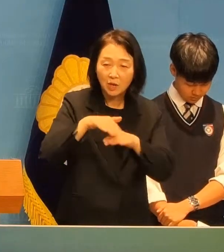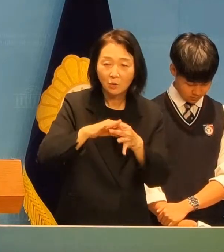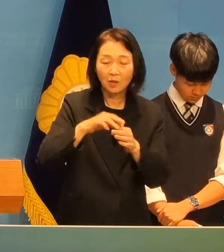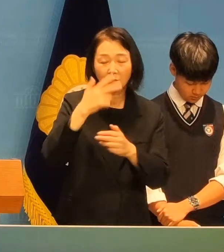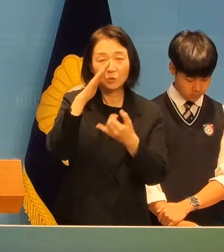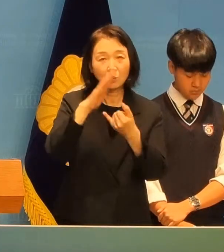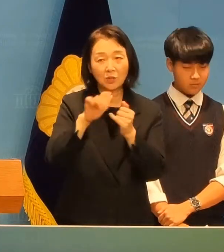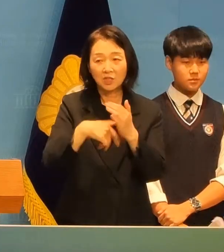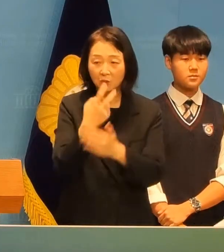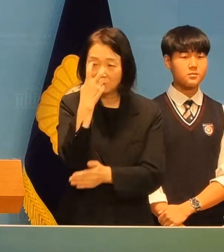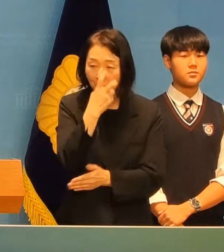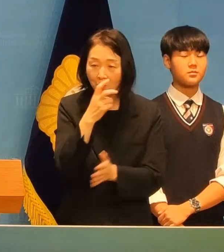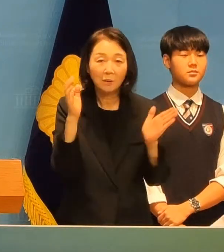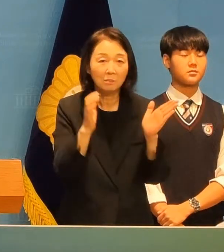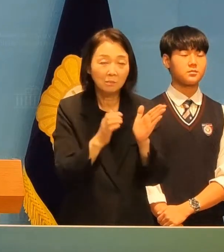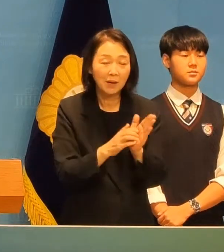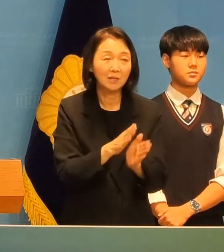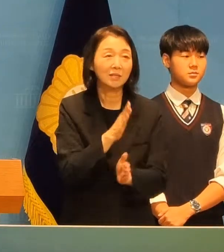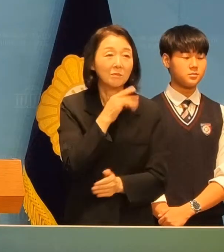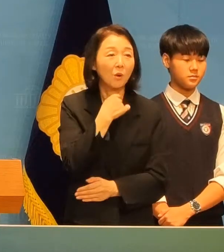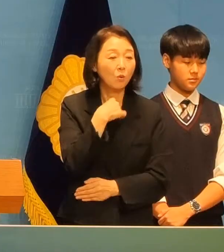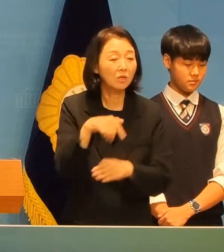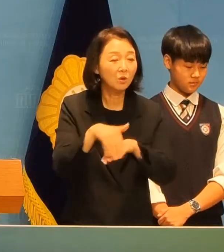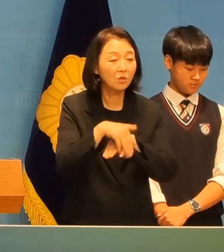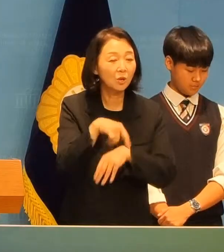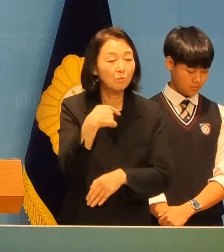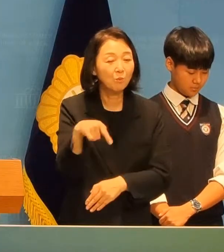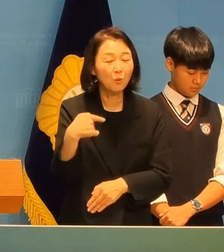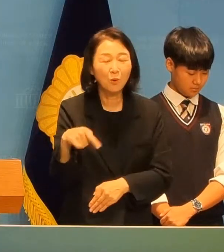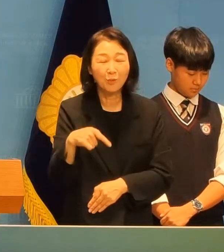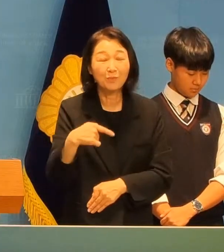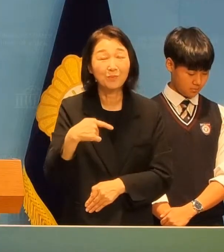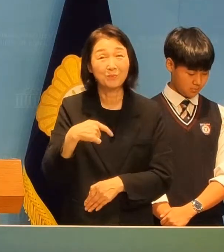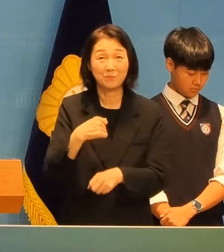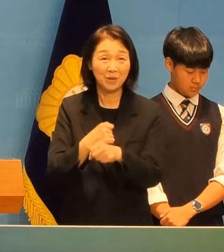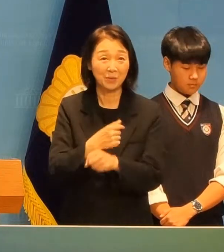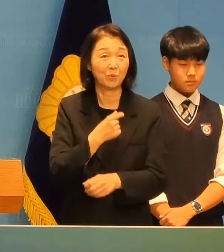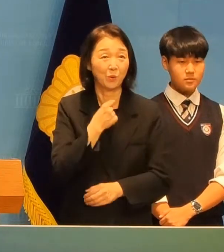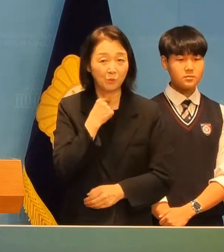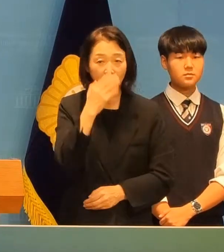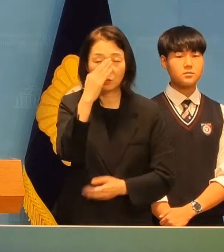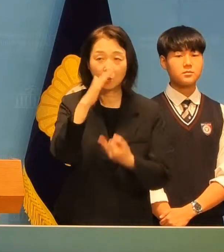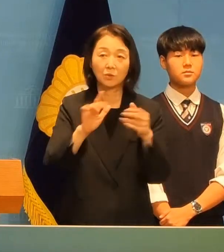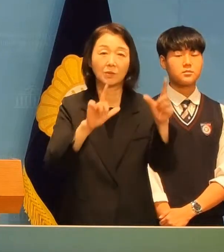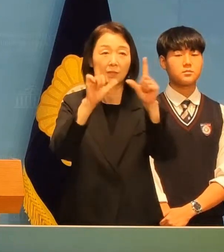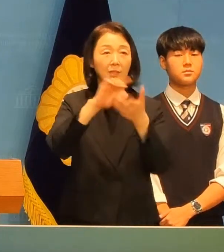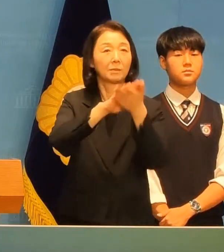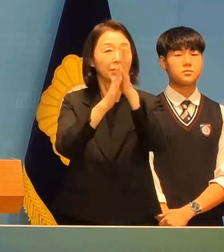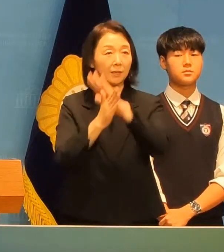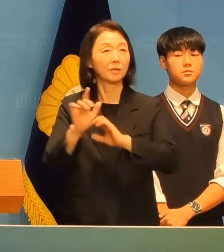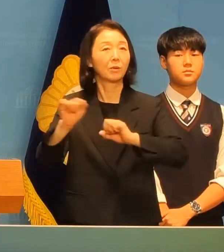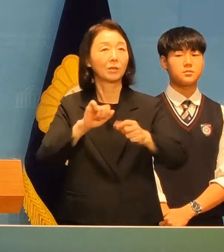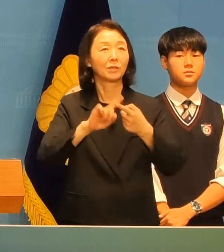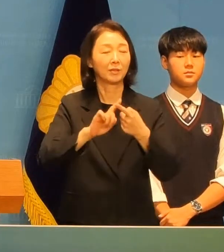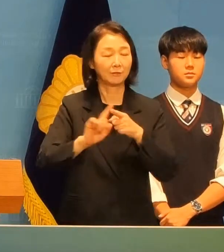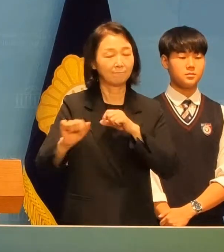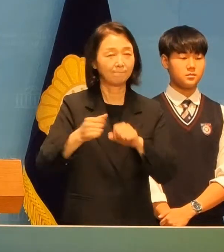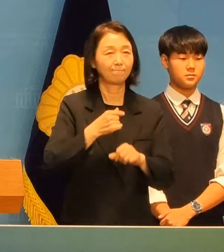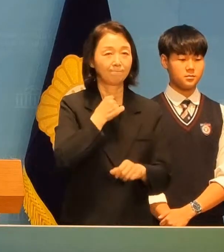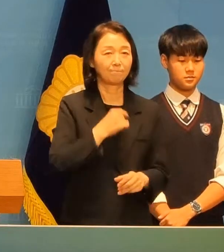직접 점검하고 청소년이 정말로 원하는 정책이 무엇인지 발굴하여 실질적으로 청소년의 삶을 개선하는 활동을